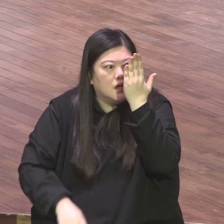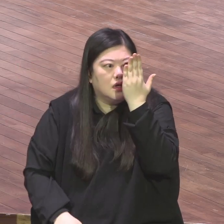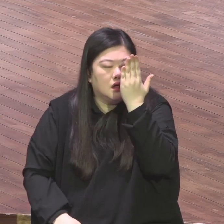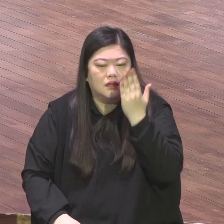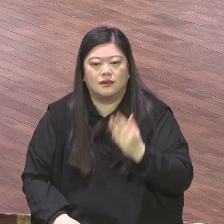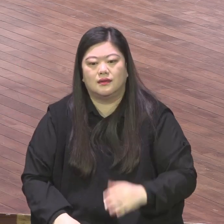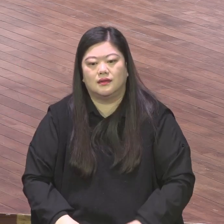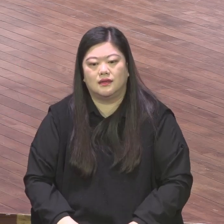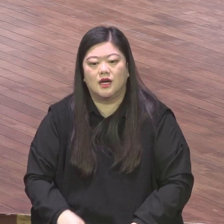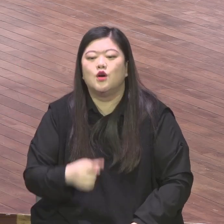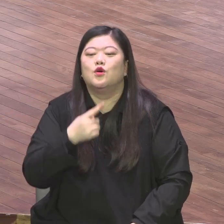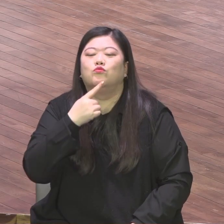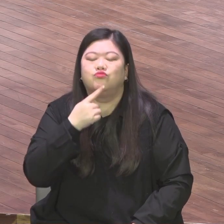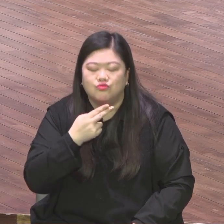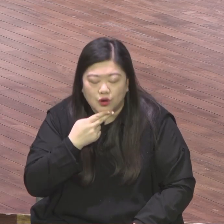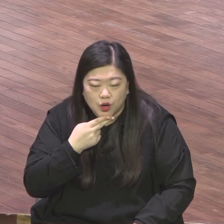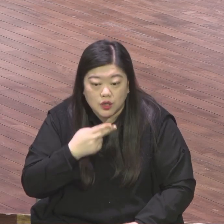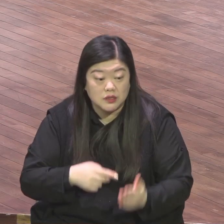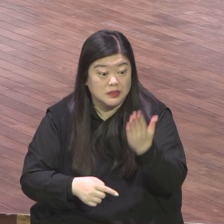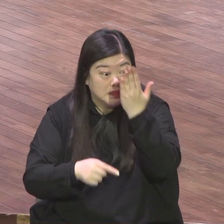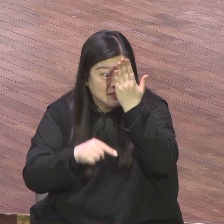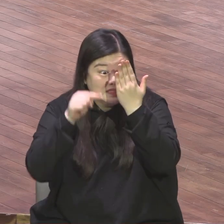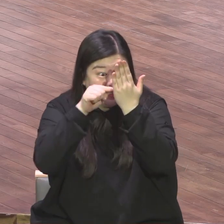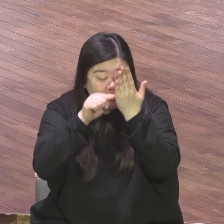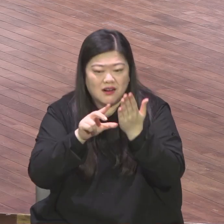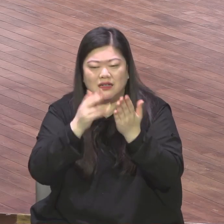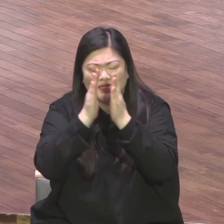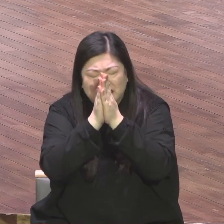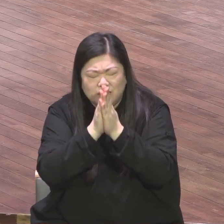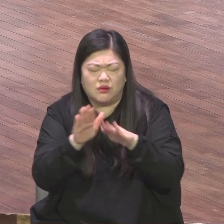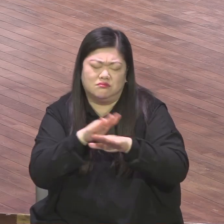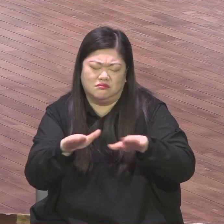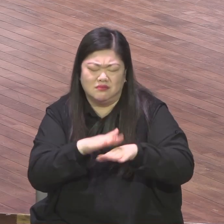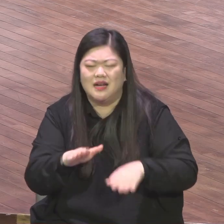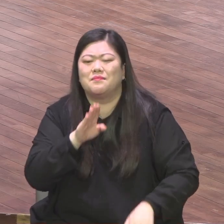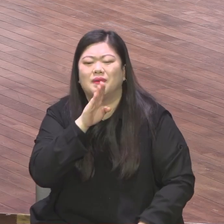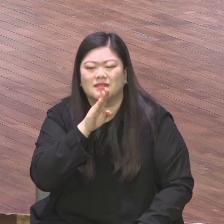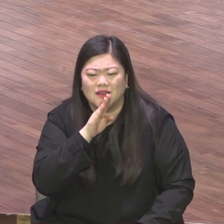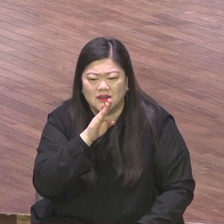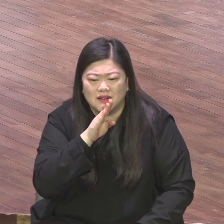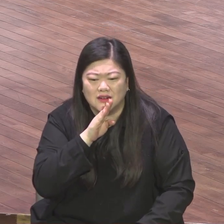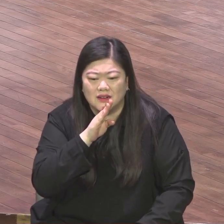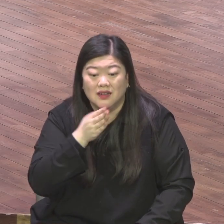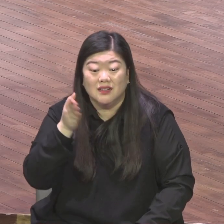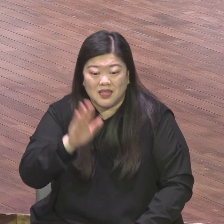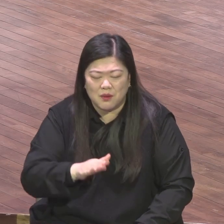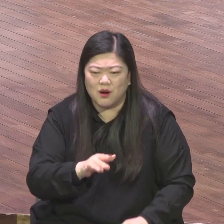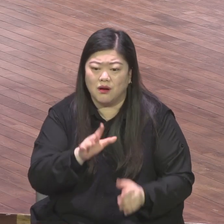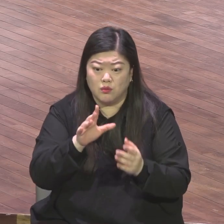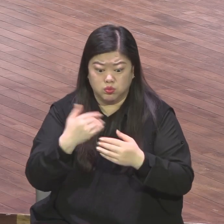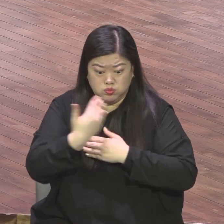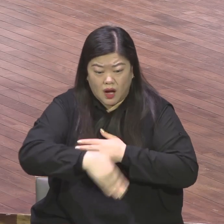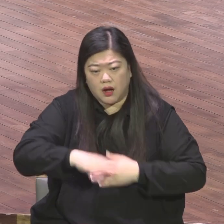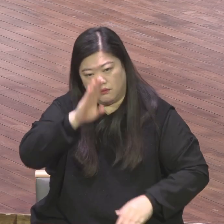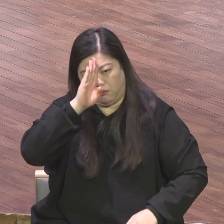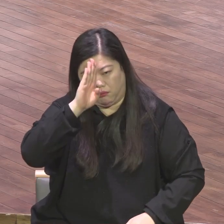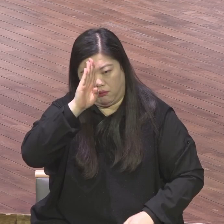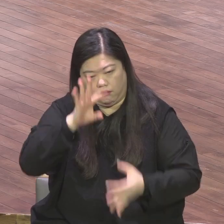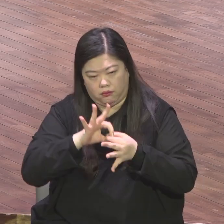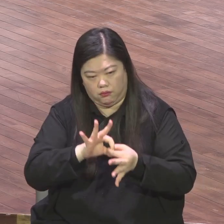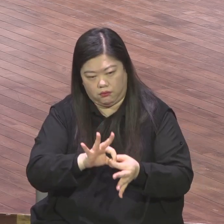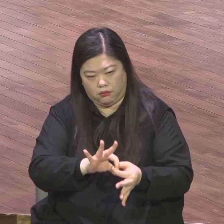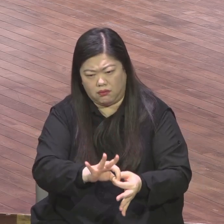기도하지 말란 말은 아닙니다. 뭐 기도 다양하게 할 수 있습니다. 물질 문제, 뭐 질병 문제, 뭐 자식